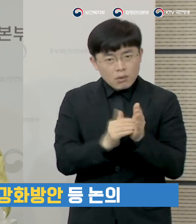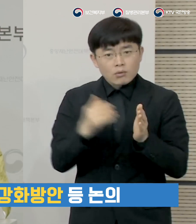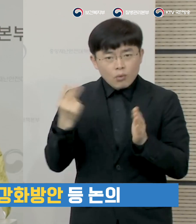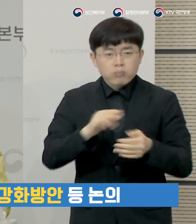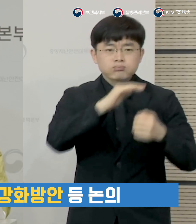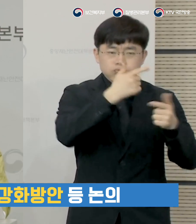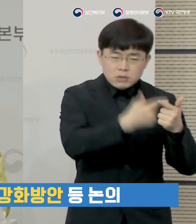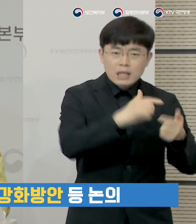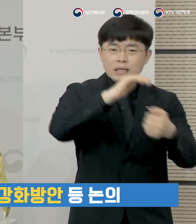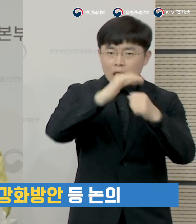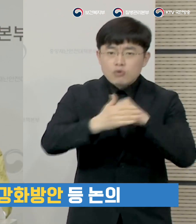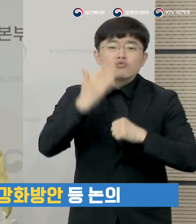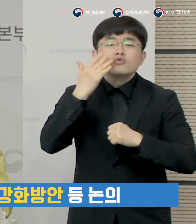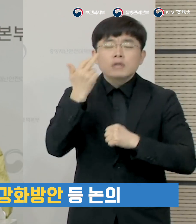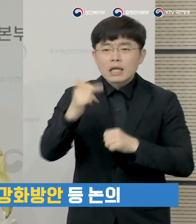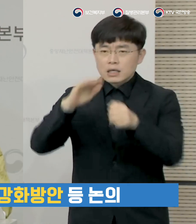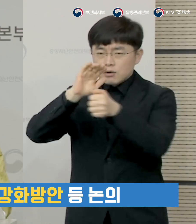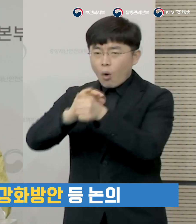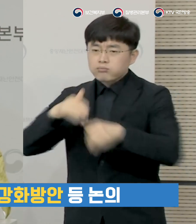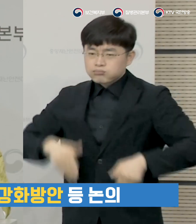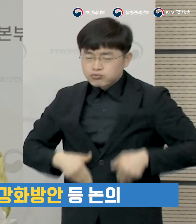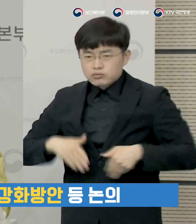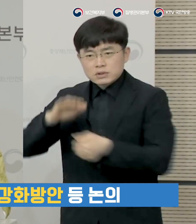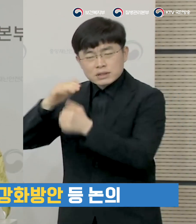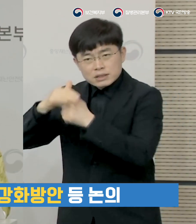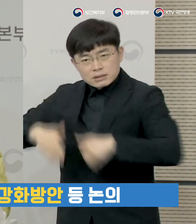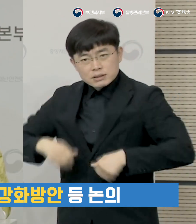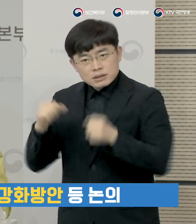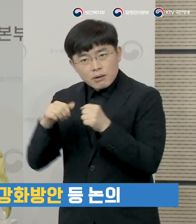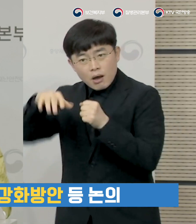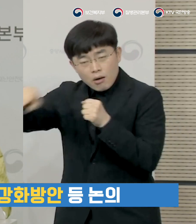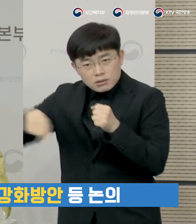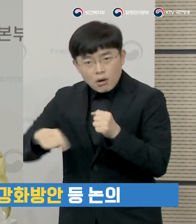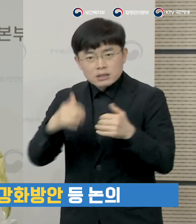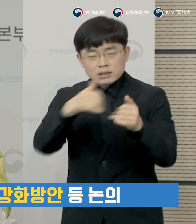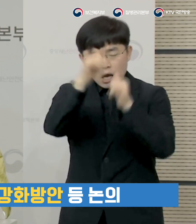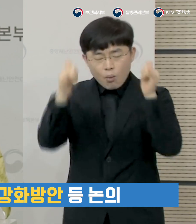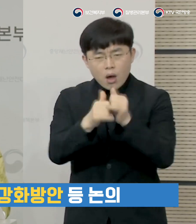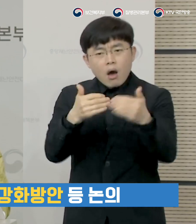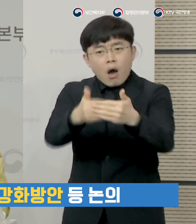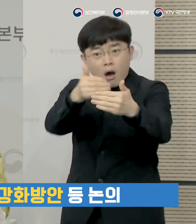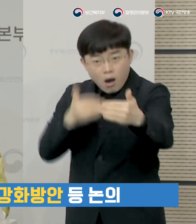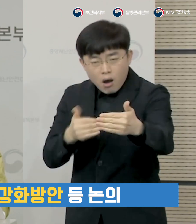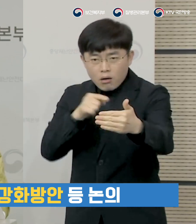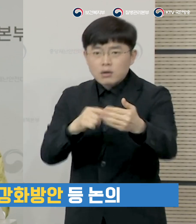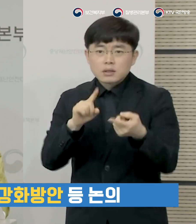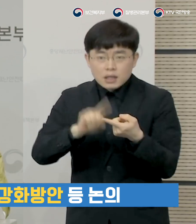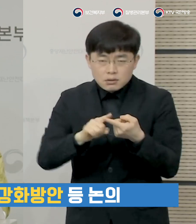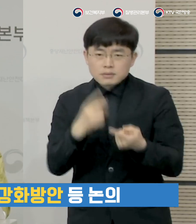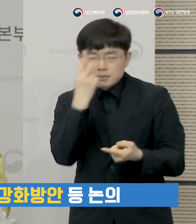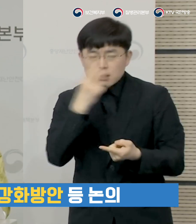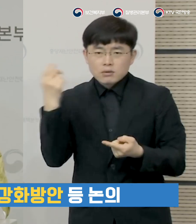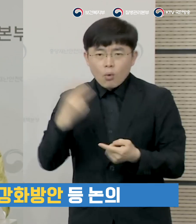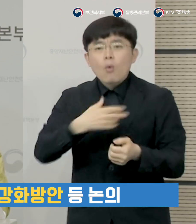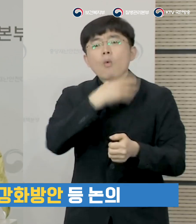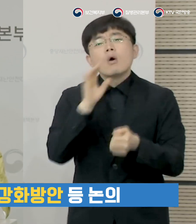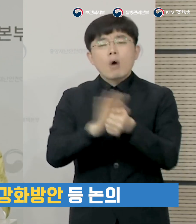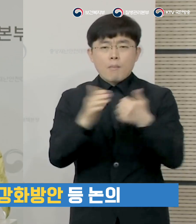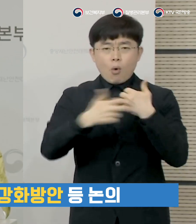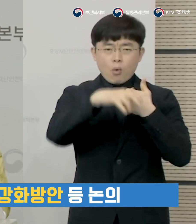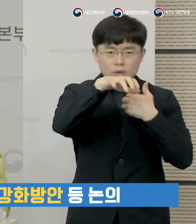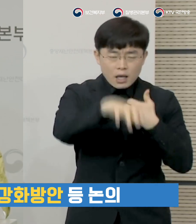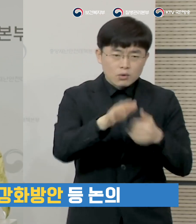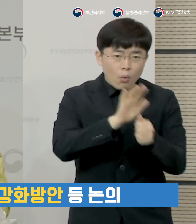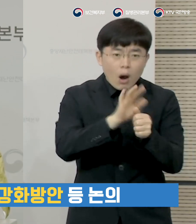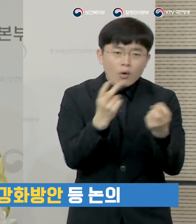부산, 대구, 울산, 경북, 경남의 사회적 거리두기 이행 상황, 요양병원 감염관리 및 지원 방안, 마스크